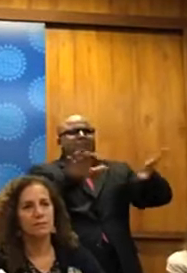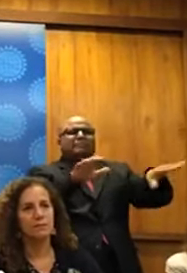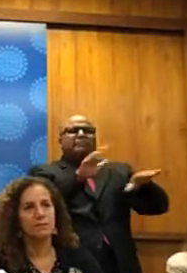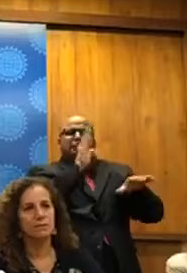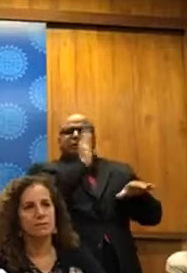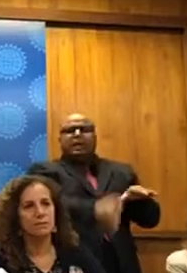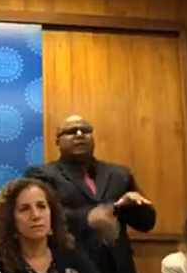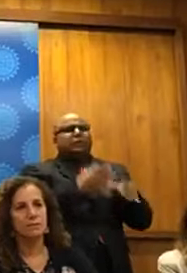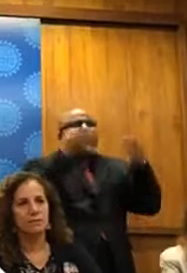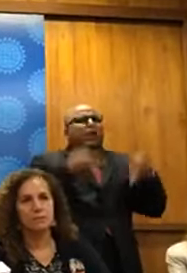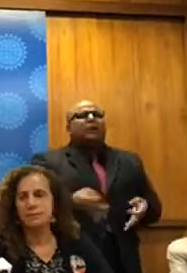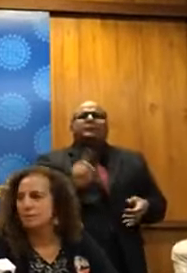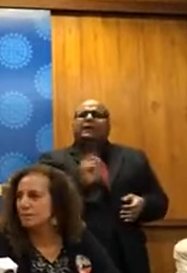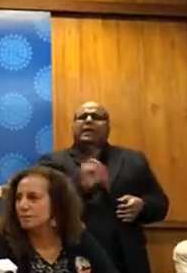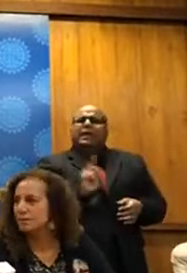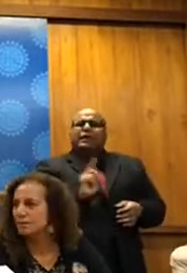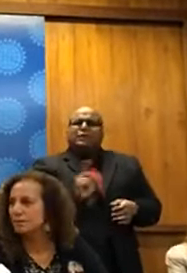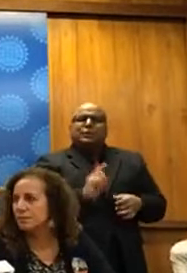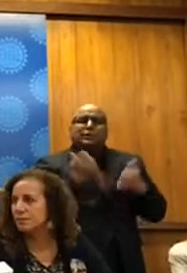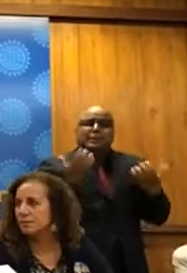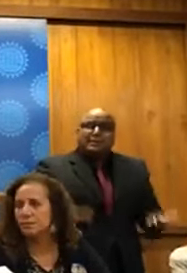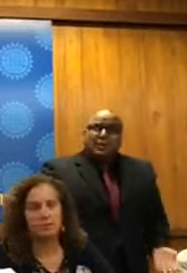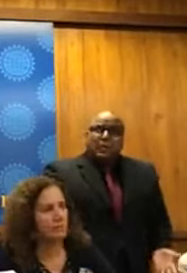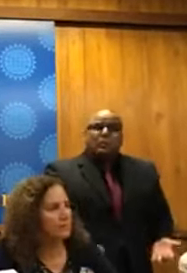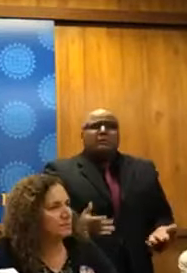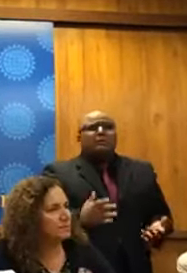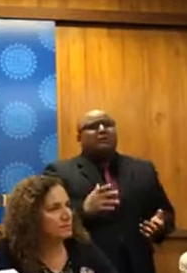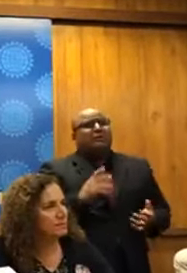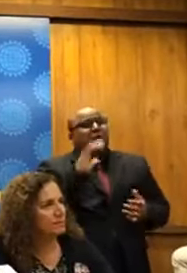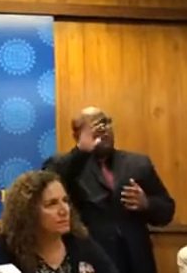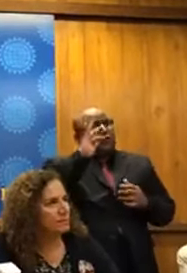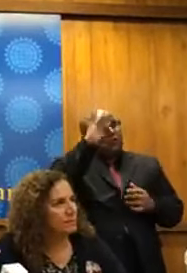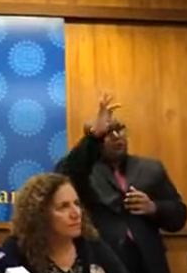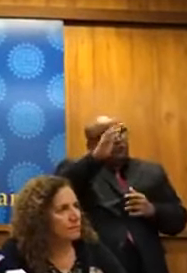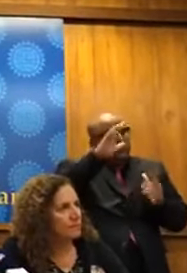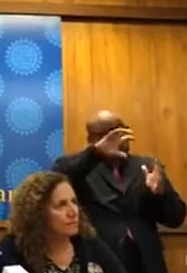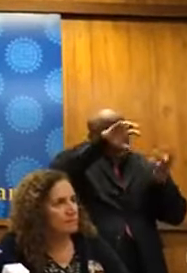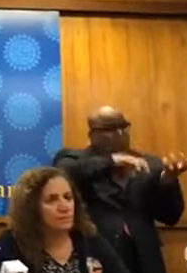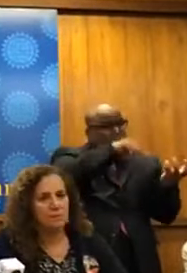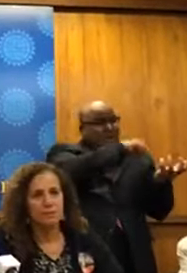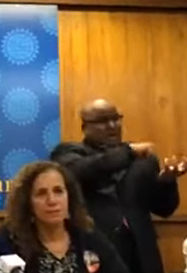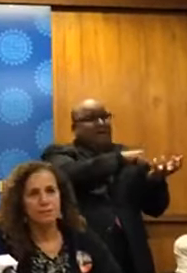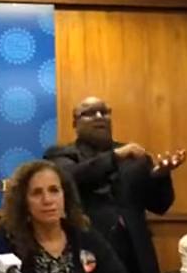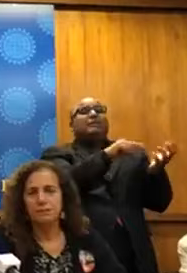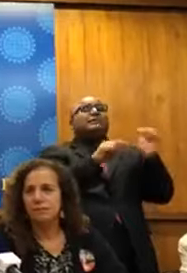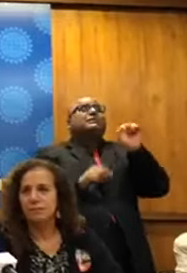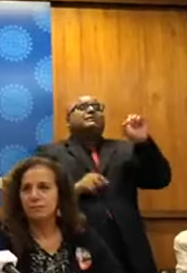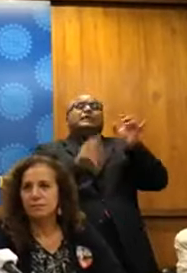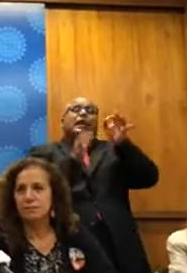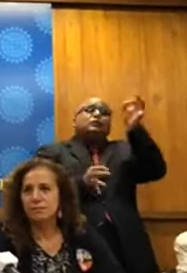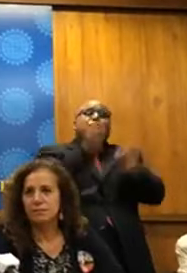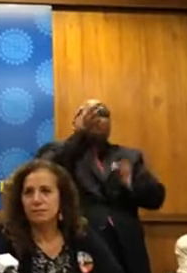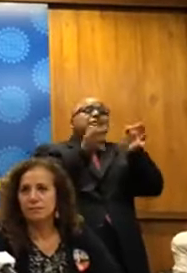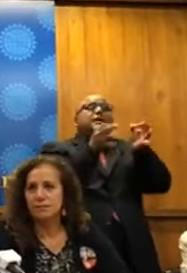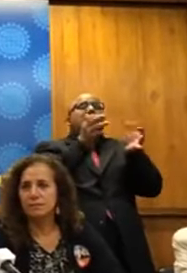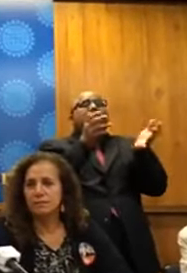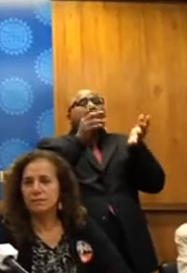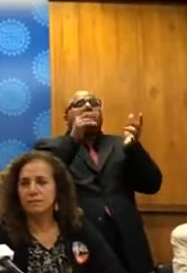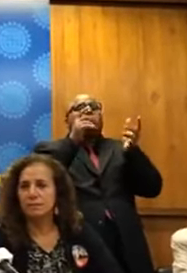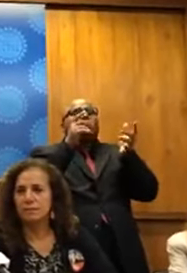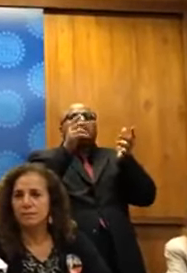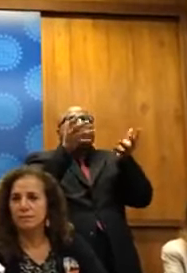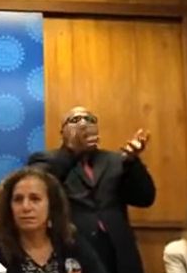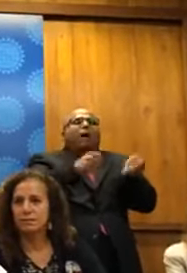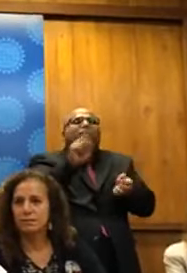massa. Então vai ter um desequilíbrio muito grande daqui para frente se a justiça fizer vistas